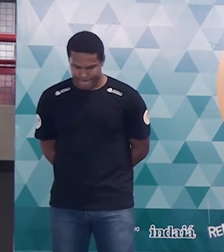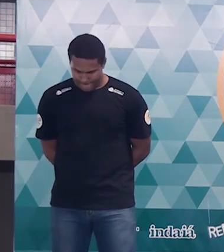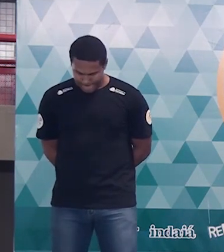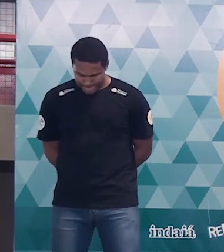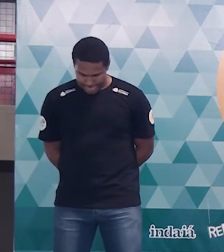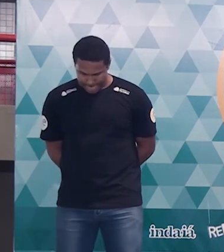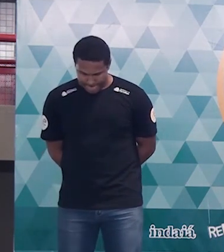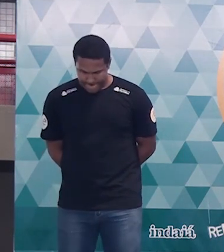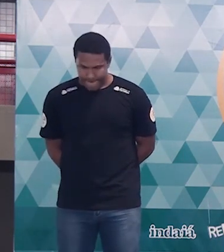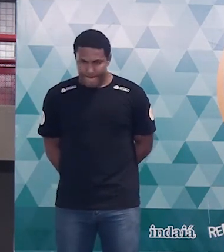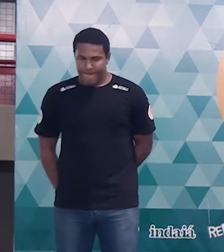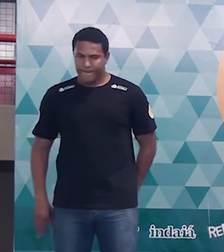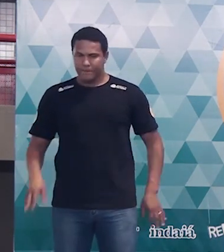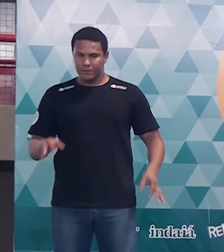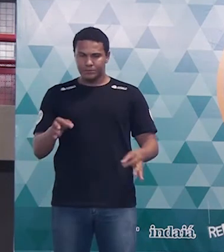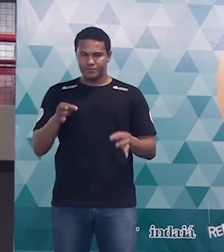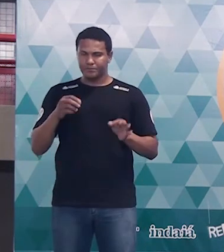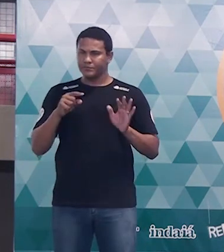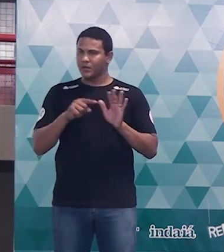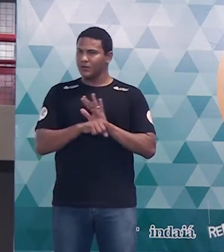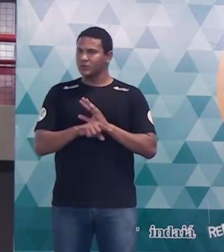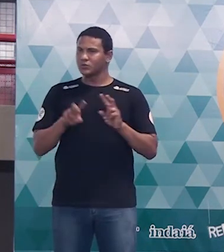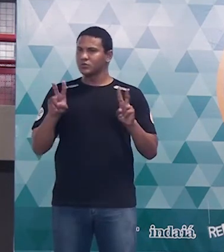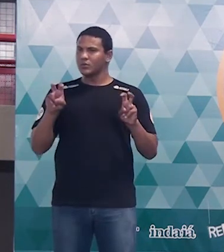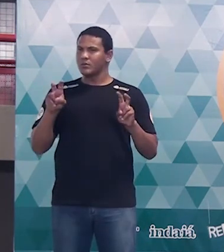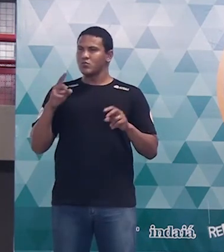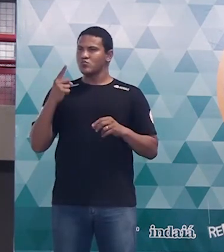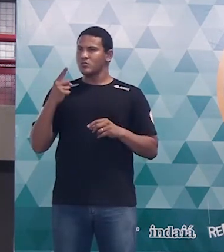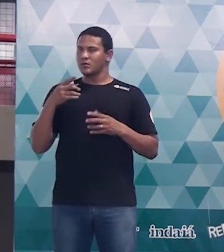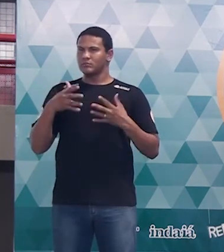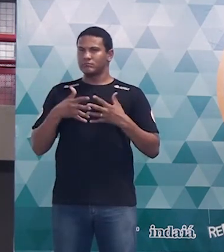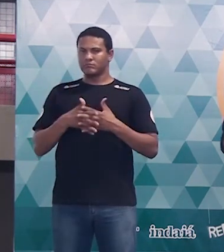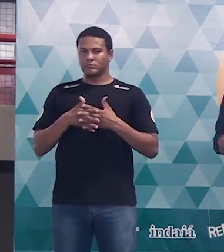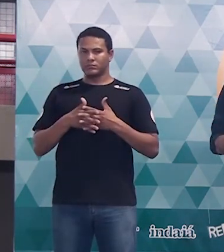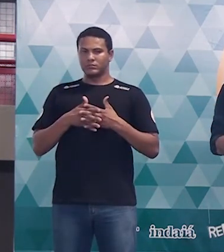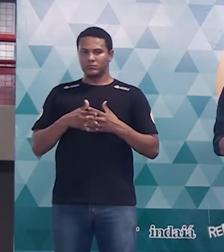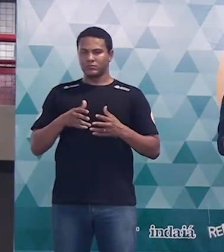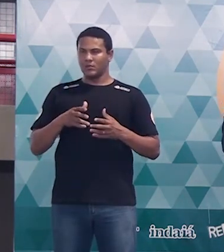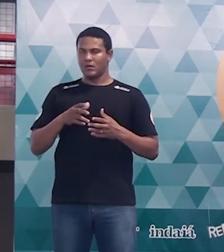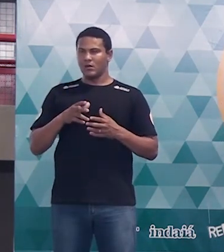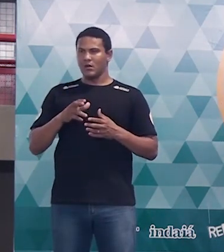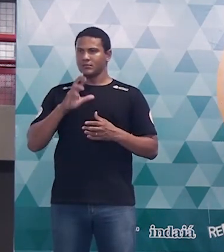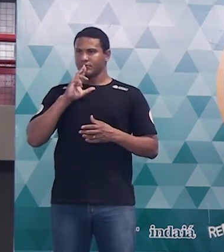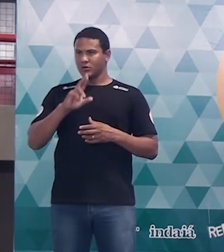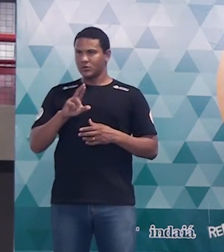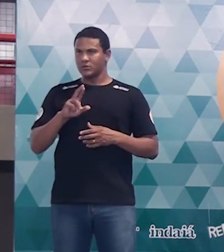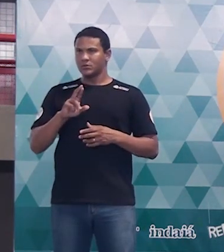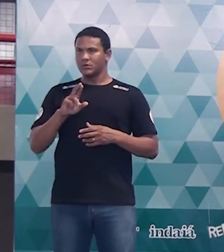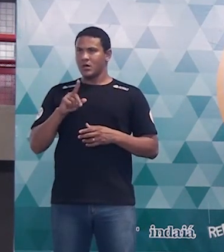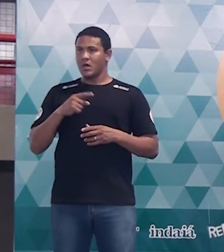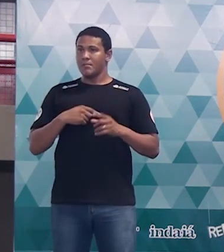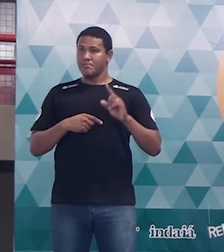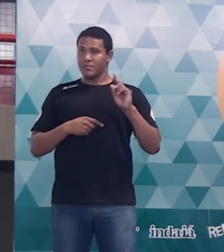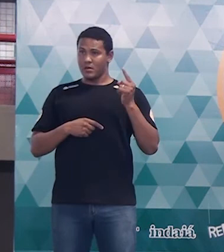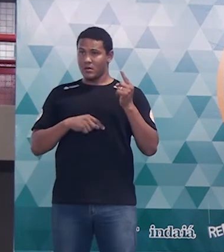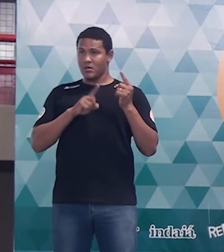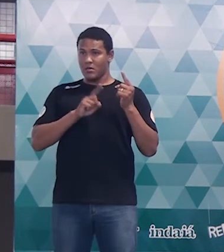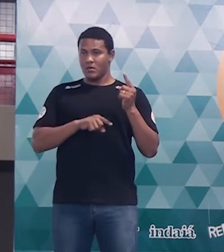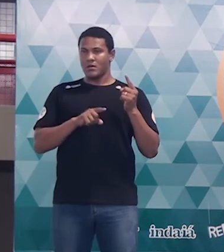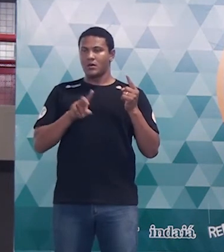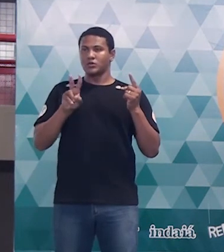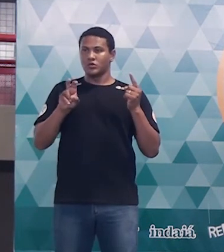Sobre a questão 1 aqui, alguém está aqui me avisando que eu confundi na resolução, né? A primeira questão pede a razão do público